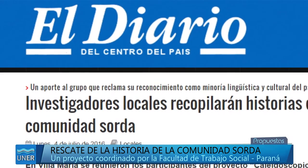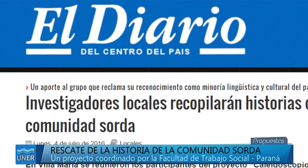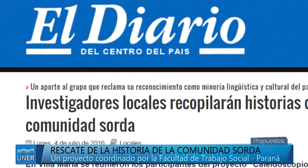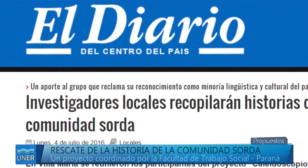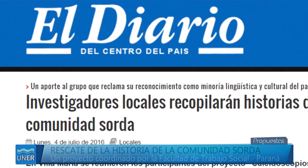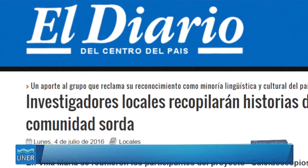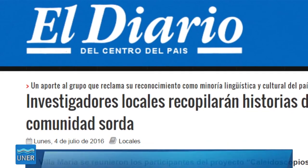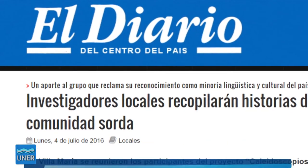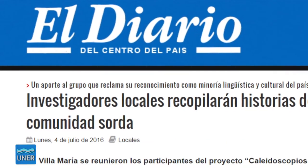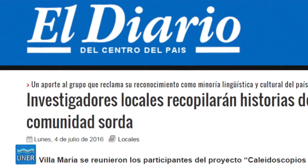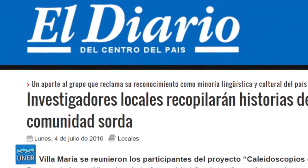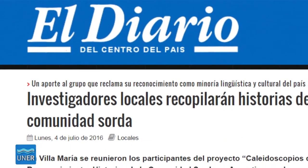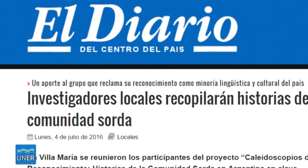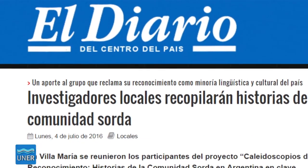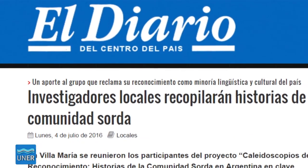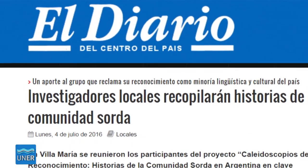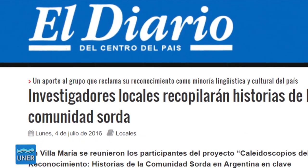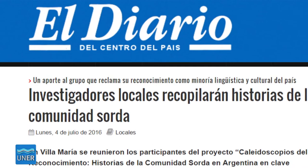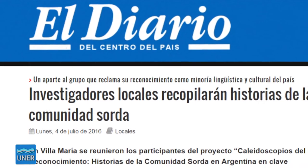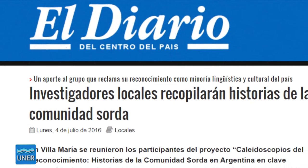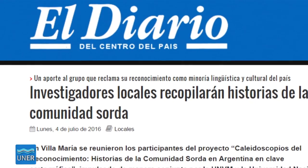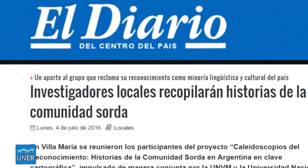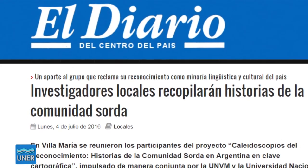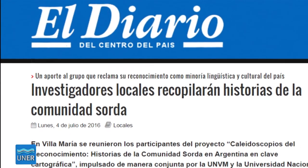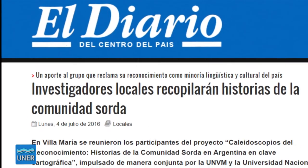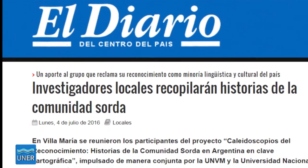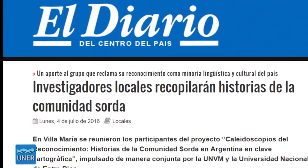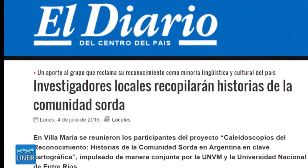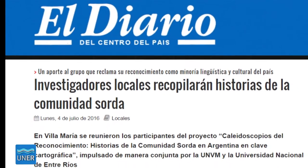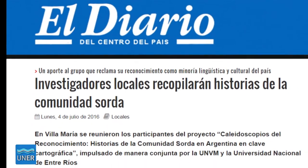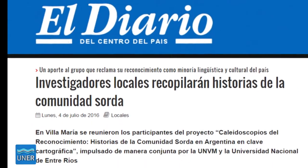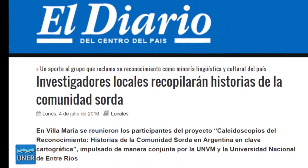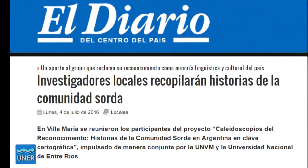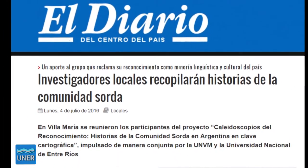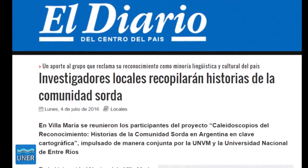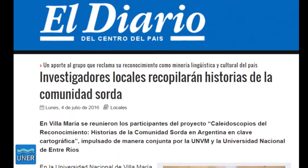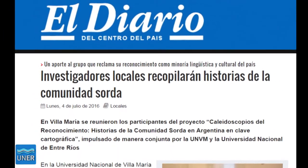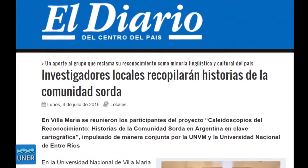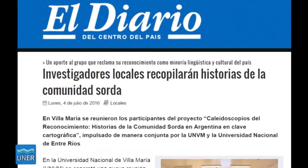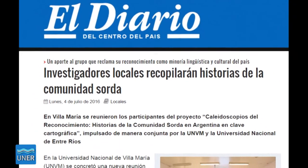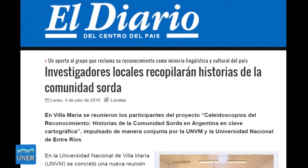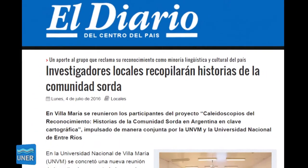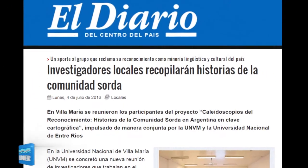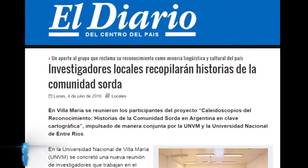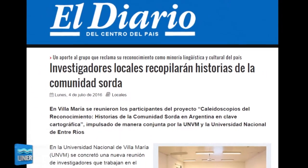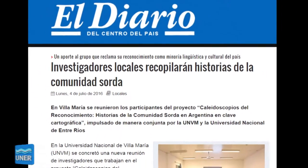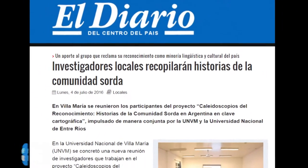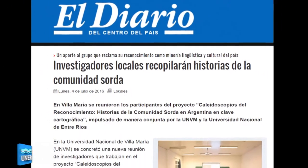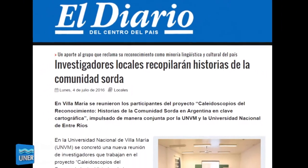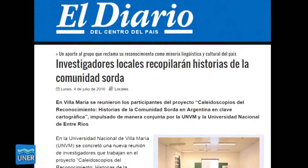Sordas y sordos de distintos puntos del país que asistieron durante 2 años y medio, una vez por mes, a esta capacitación, empezaron a